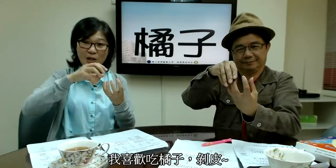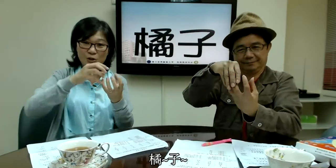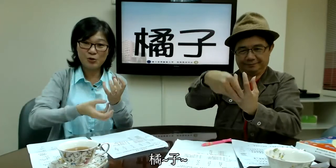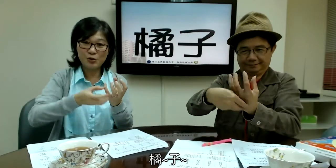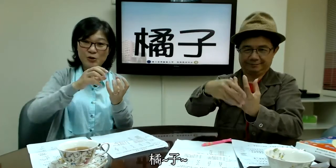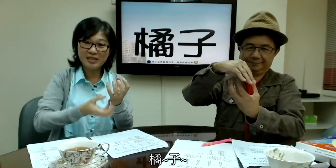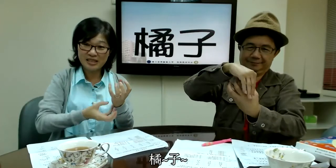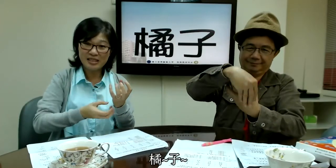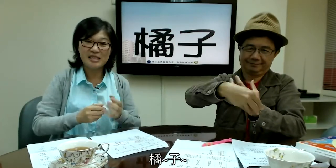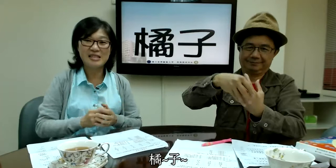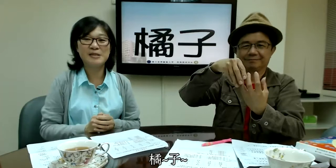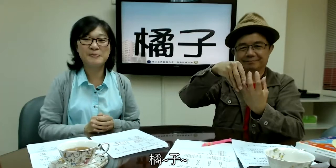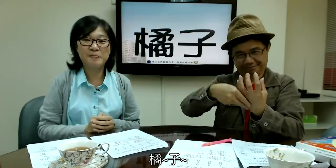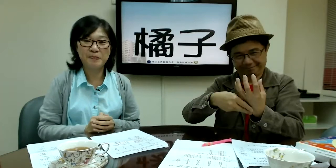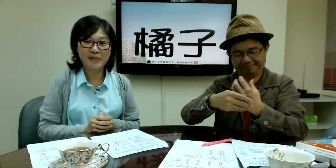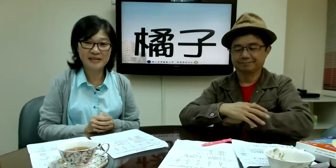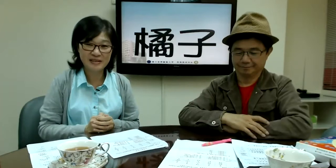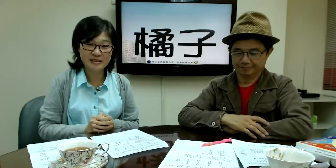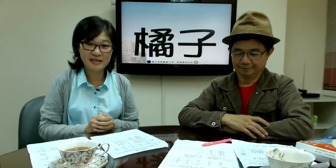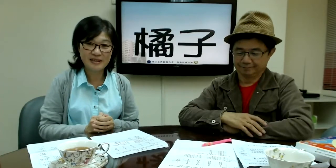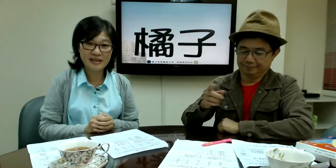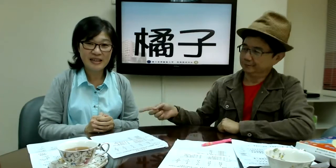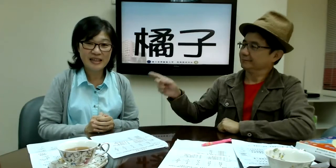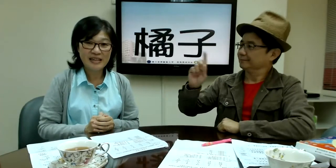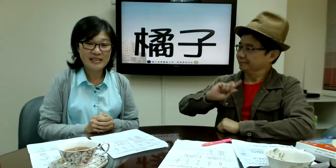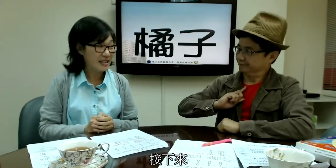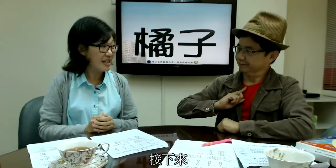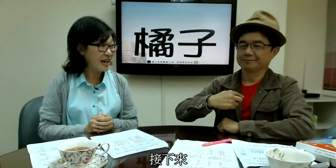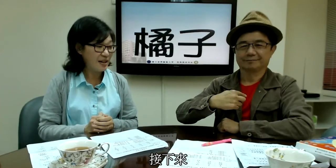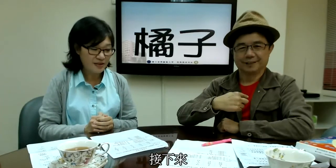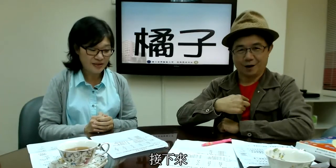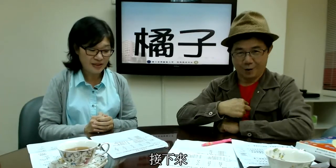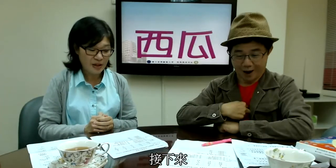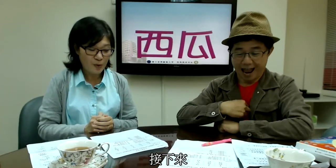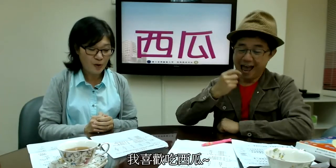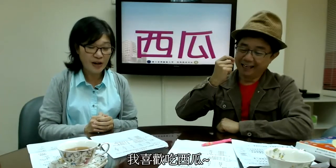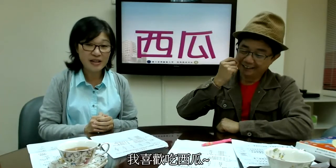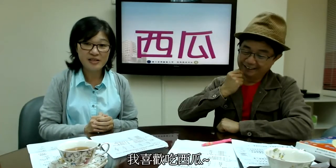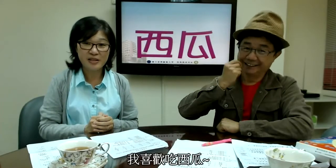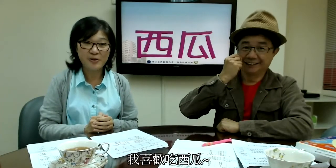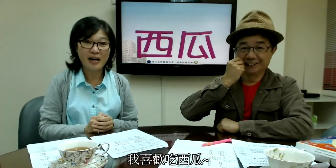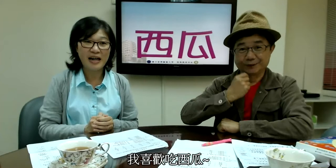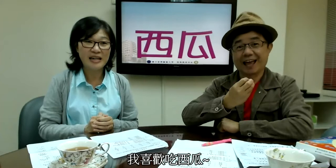橘子是。接下来，我喜欢